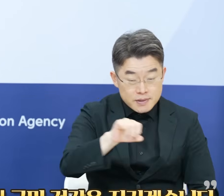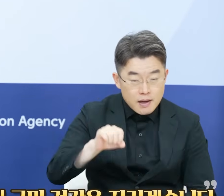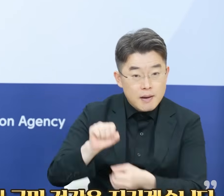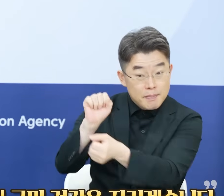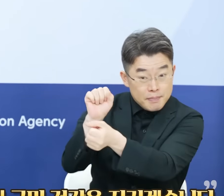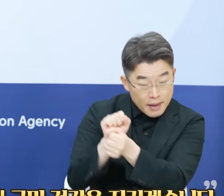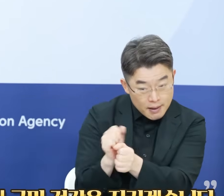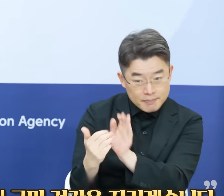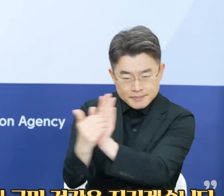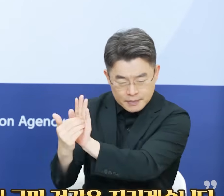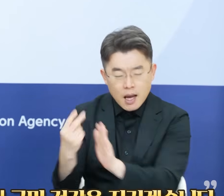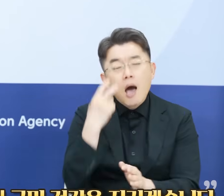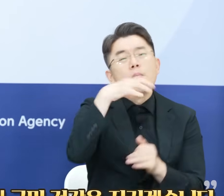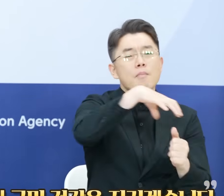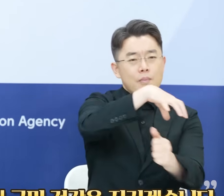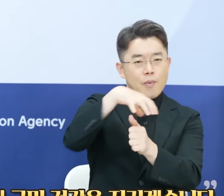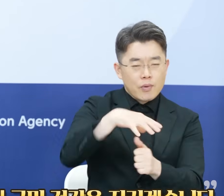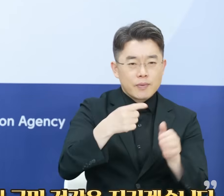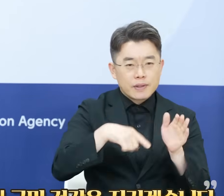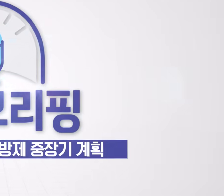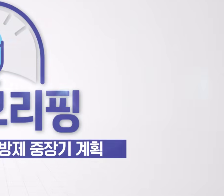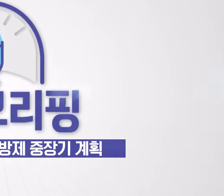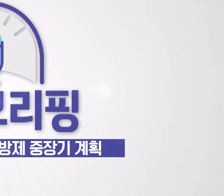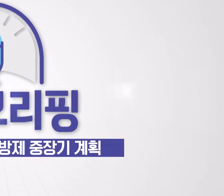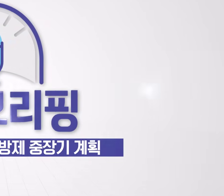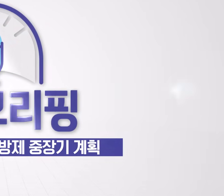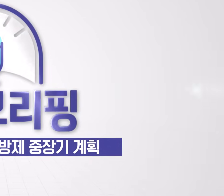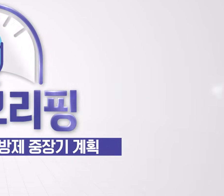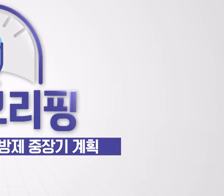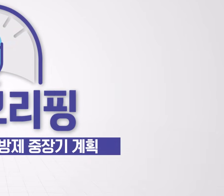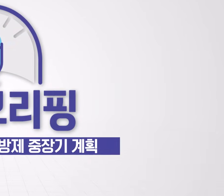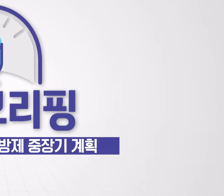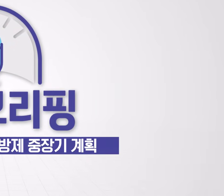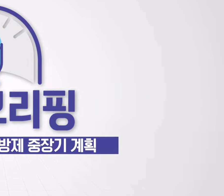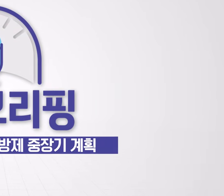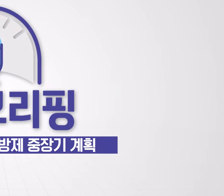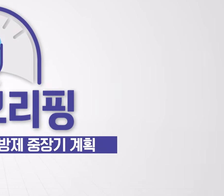감염병으로부터 안전한 환경을 만들어 가겠습니다.